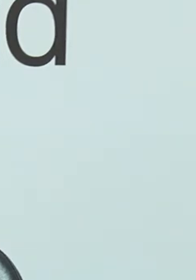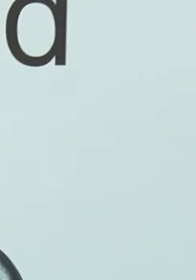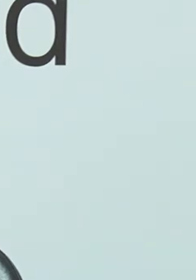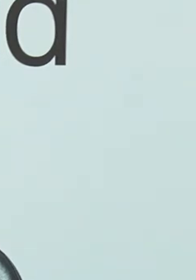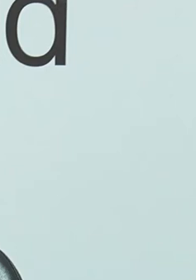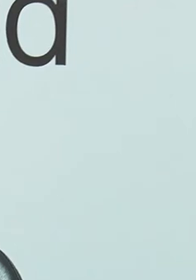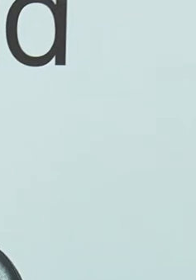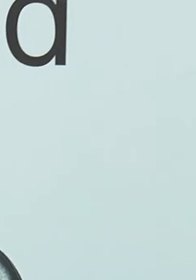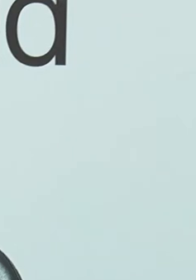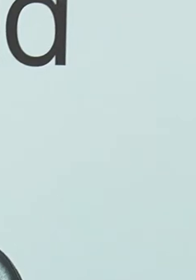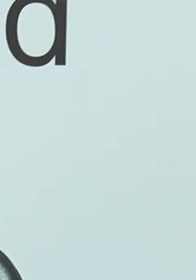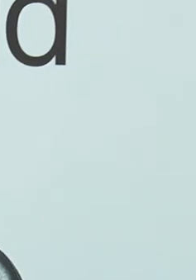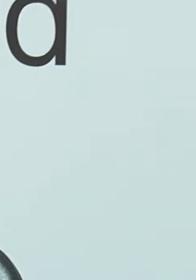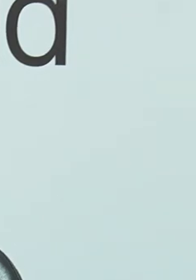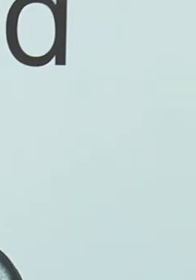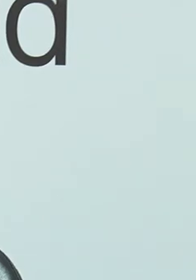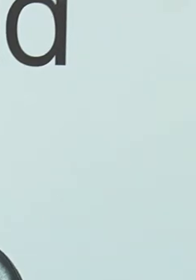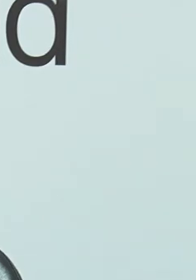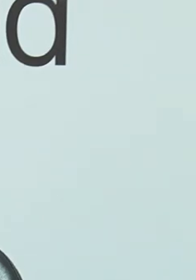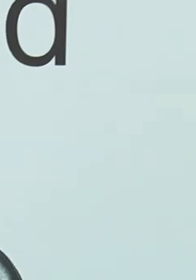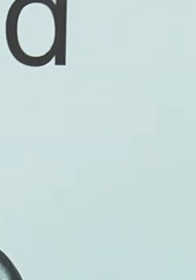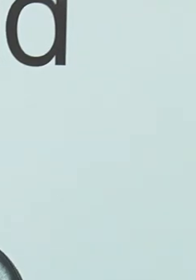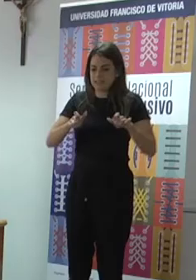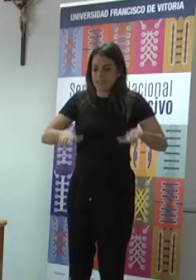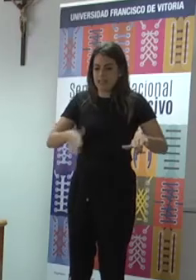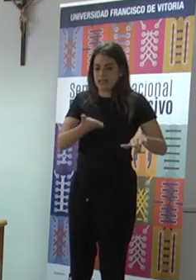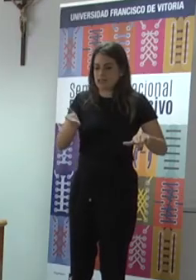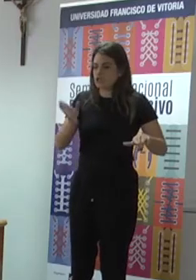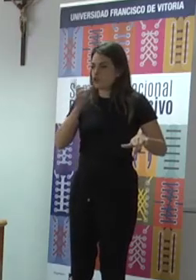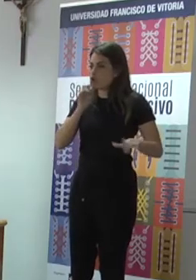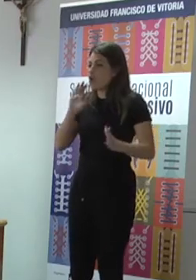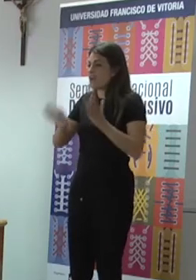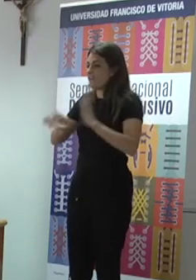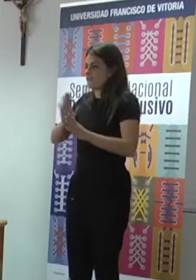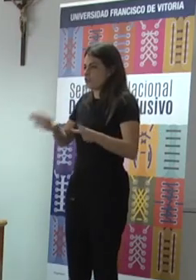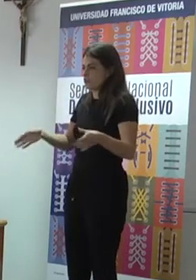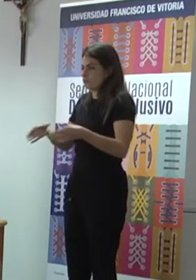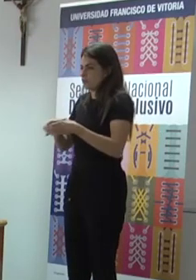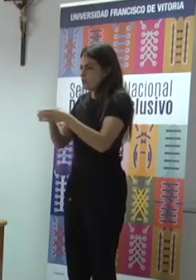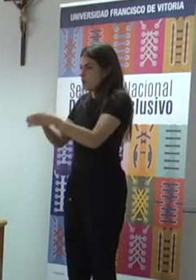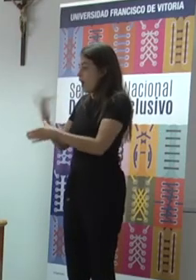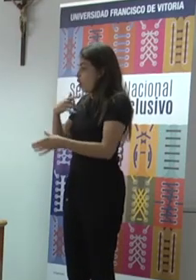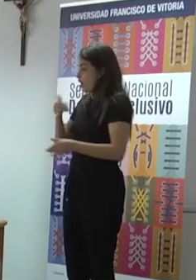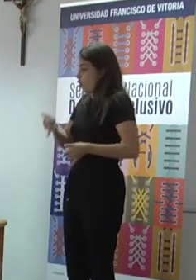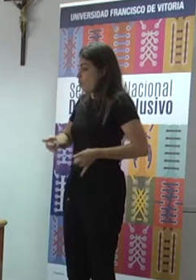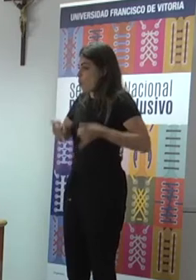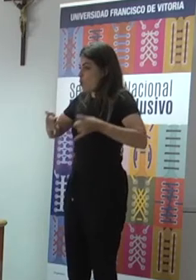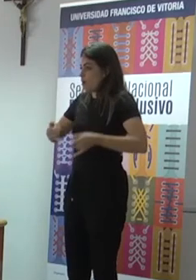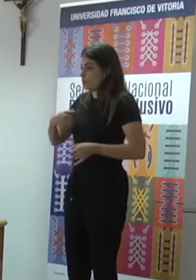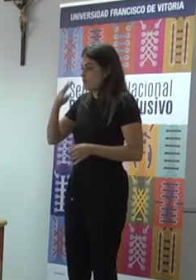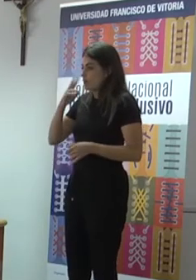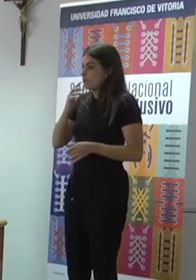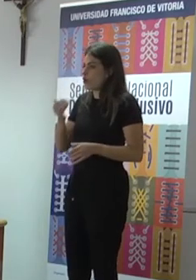resto de la clase, íbamos con un fisio. Y gracias a ese fisio estoy como estoy ahora. Ahora me veis con muletas y tal, pero yo antes iba pues o